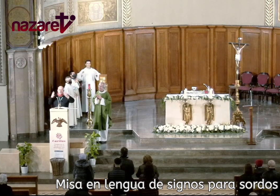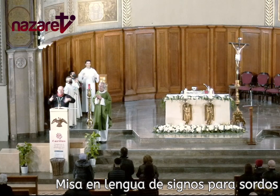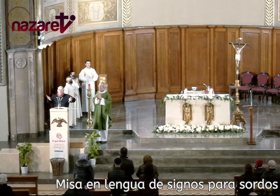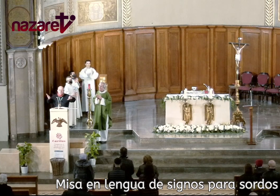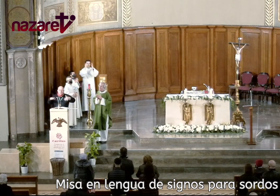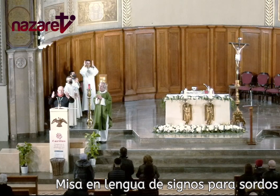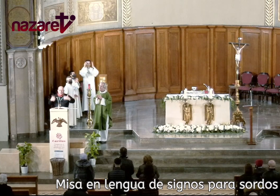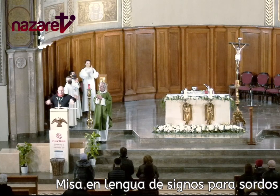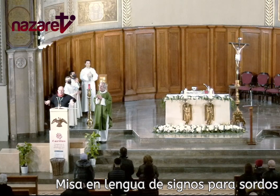aleluya